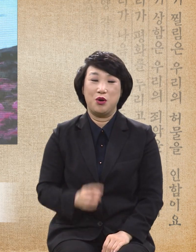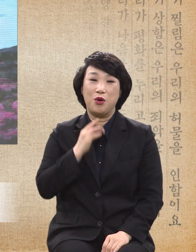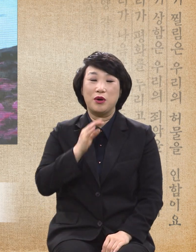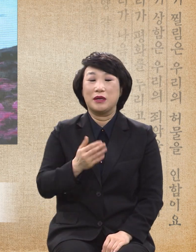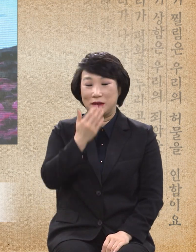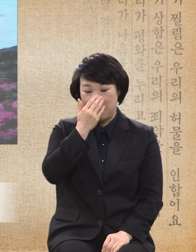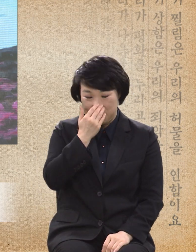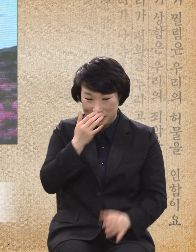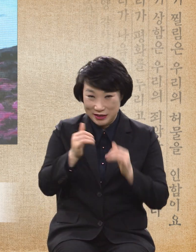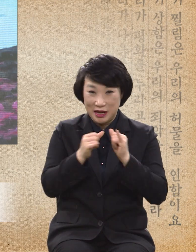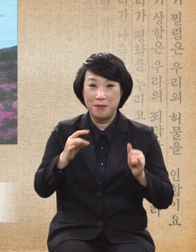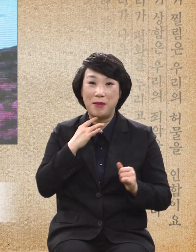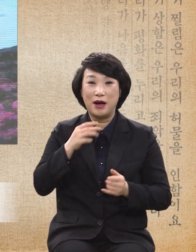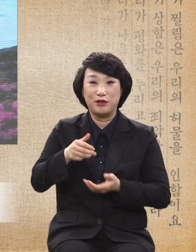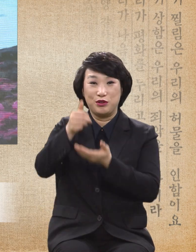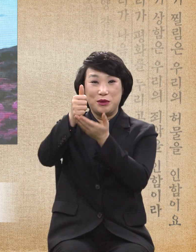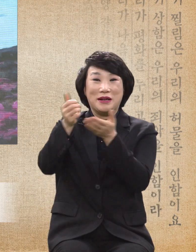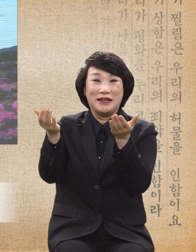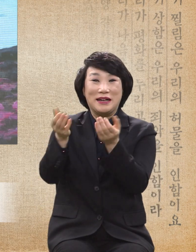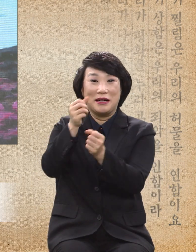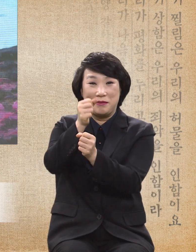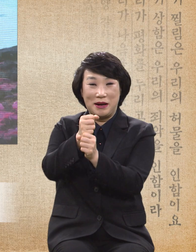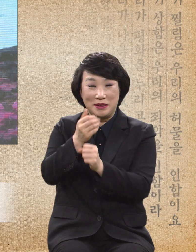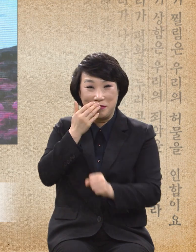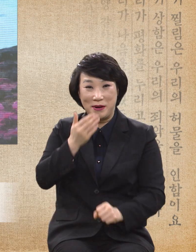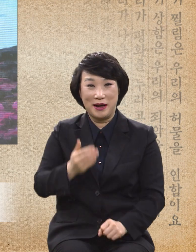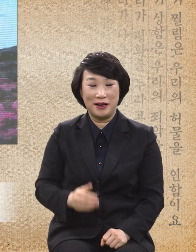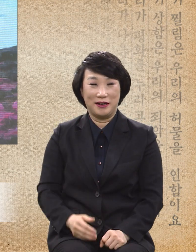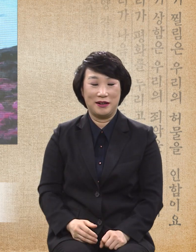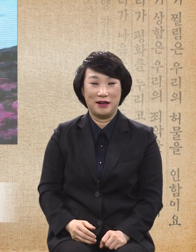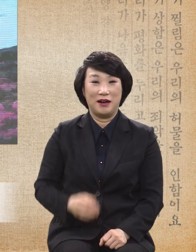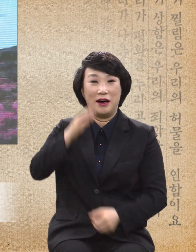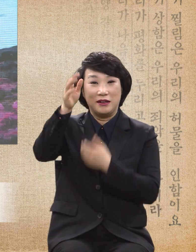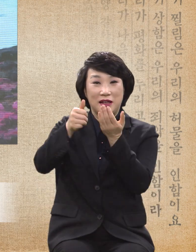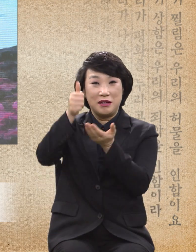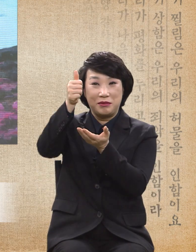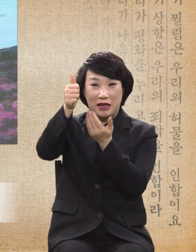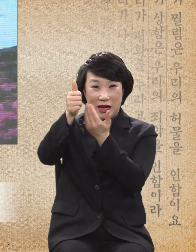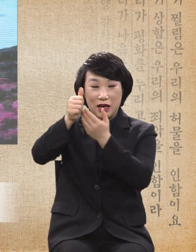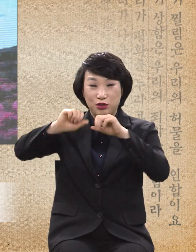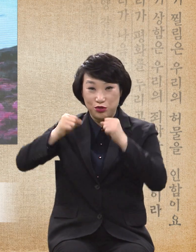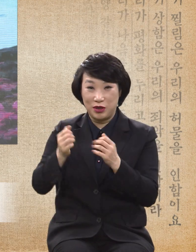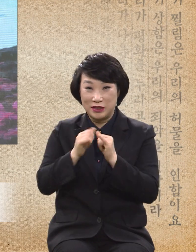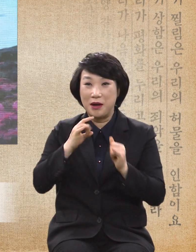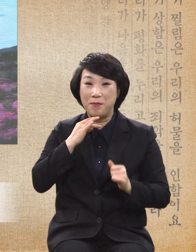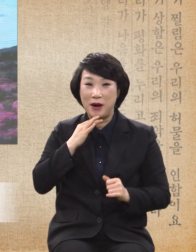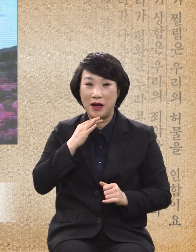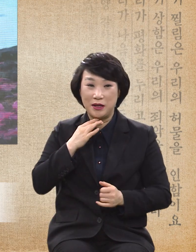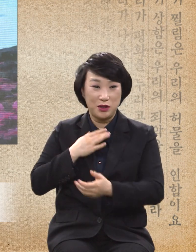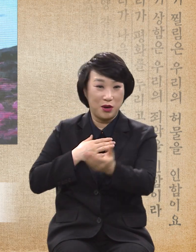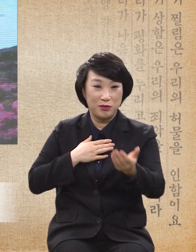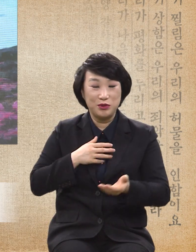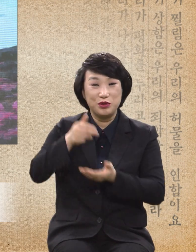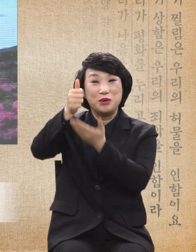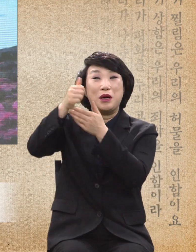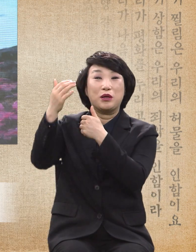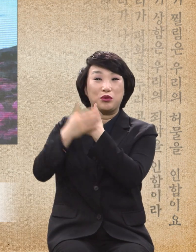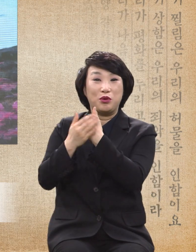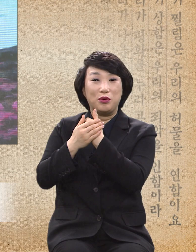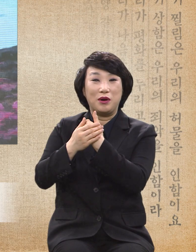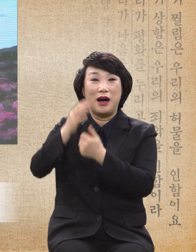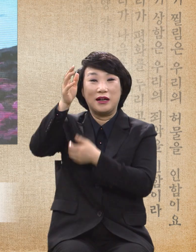오직 겸손한 자만이 주를 일하시게 하며 하나님께 순복하는 자만이 주님